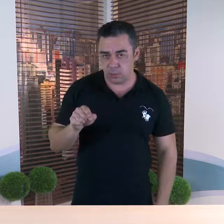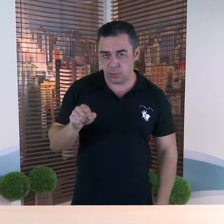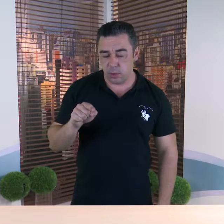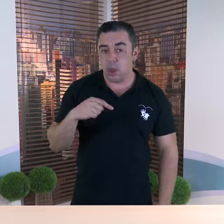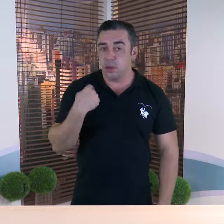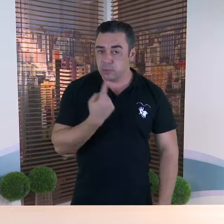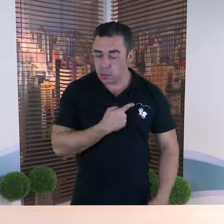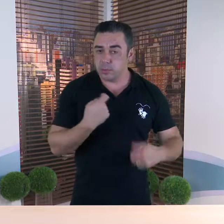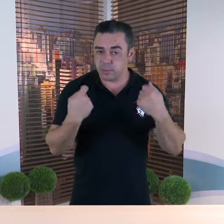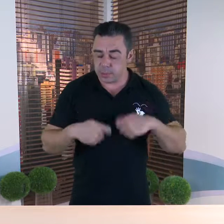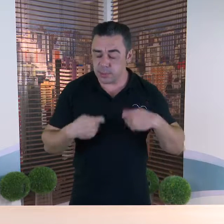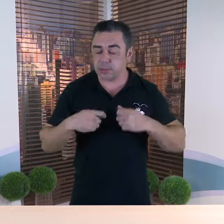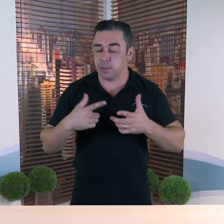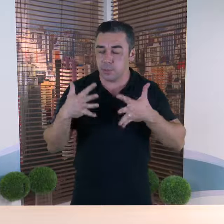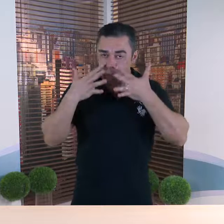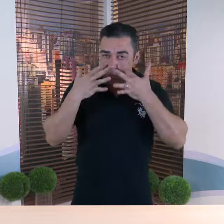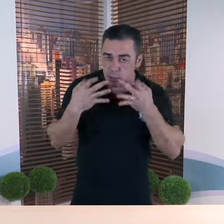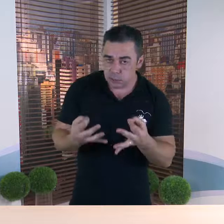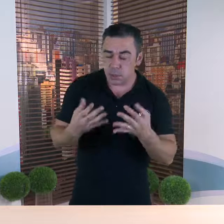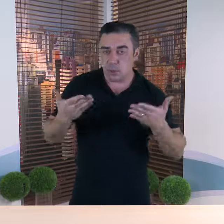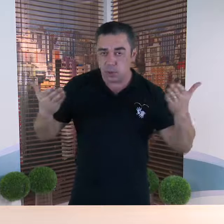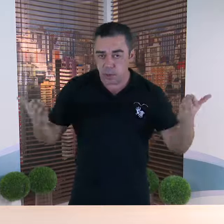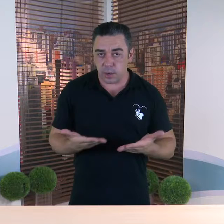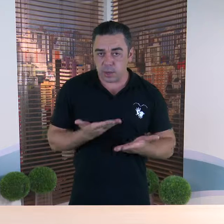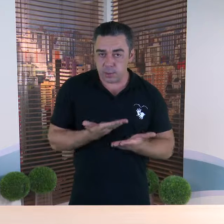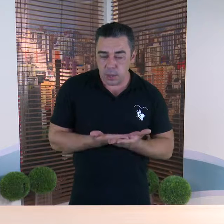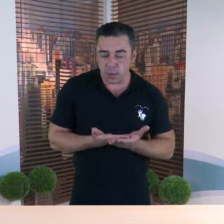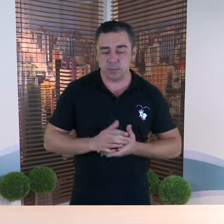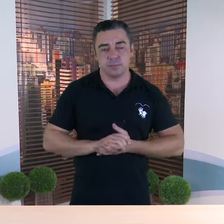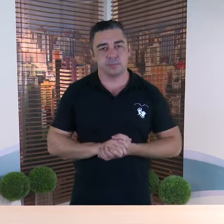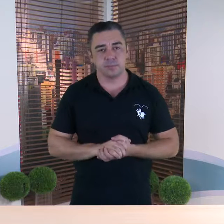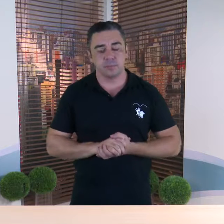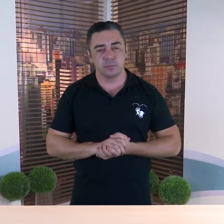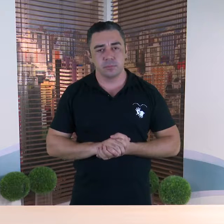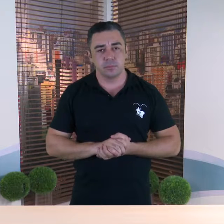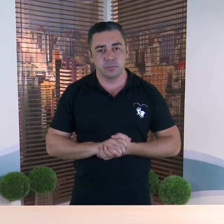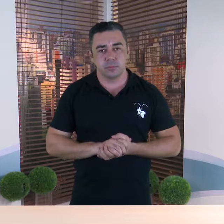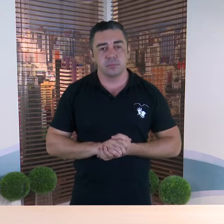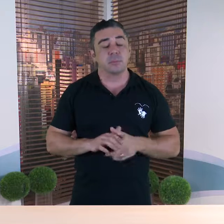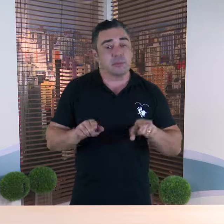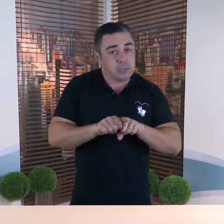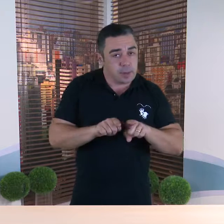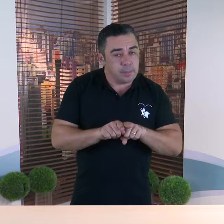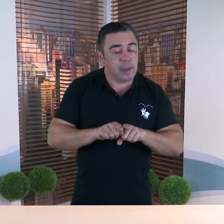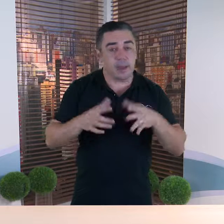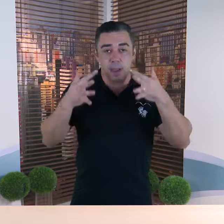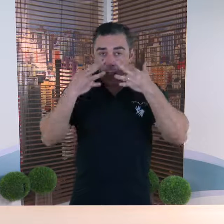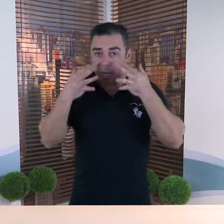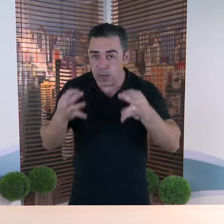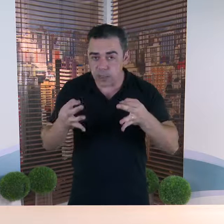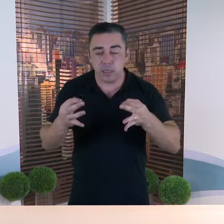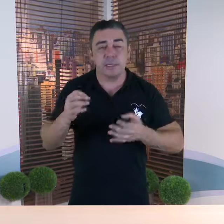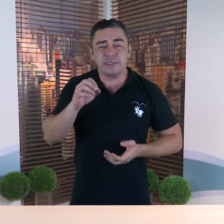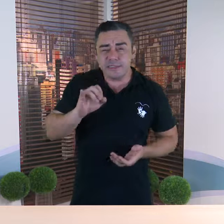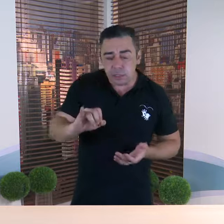é a perspectiva que devemos levar em conta nesta aula. Apesar disso, alerto que